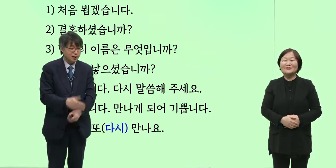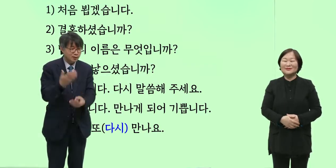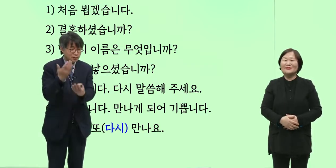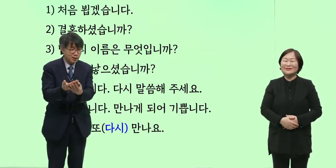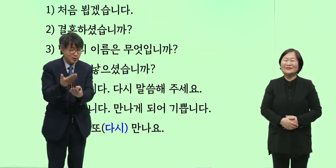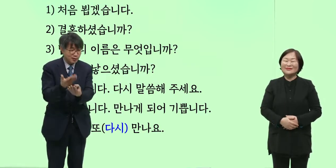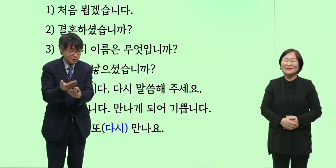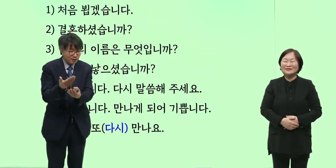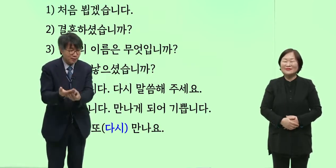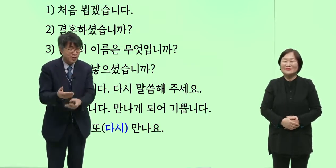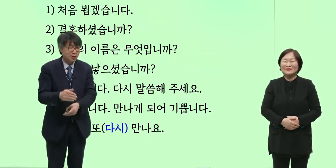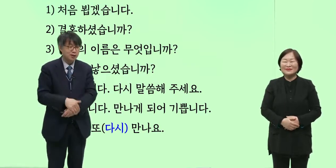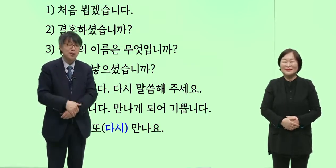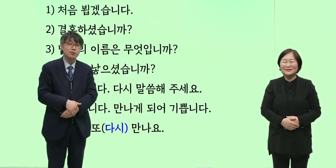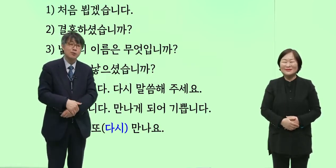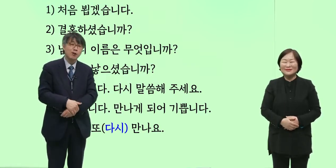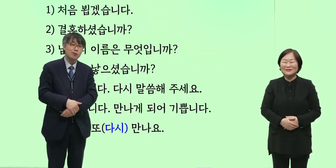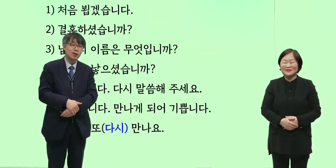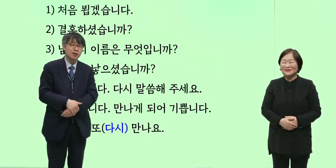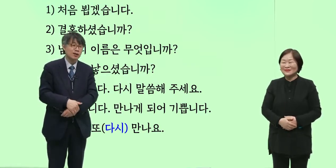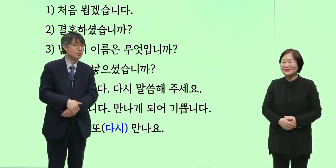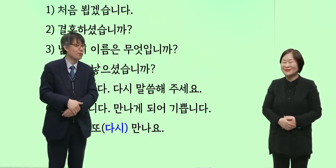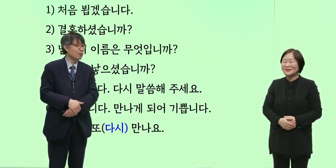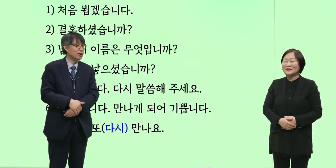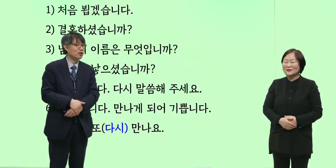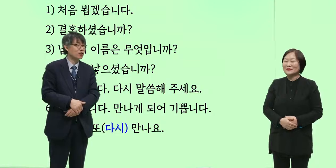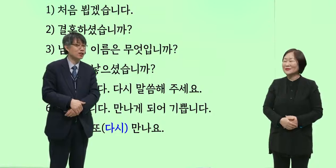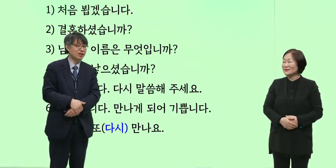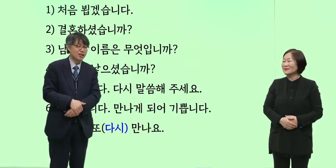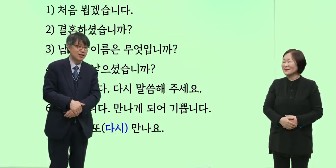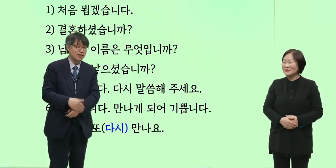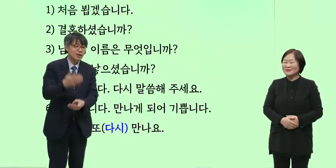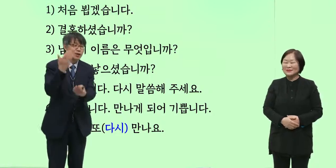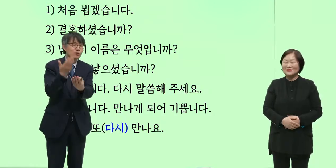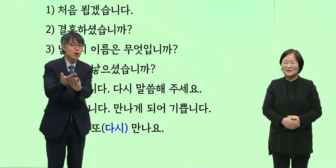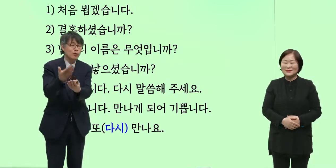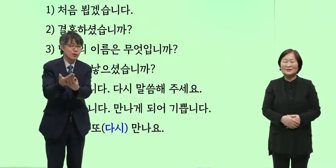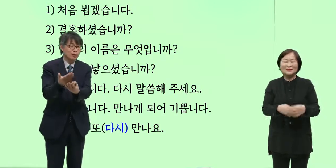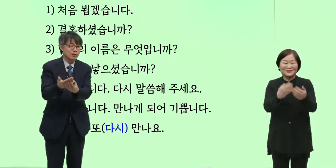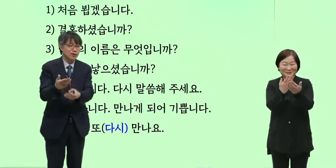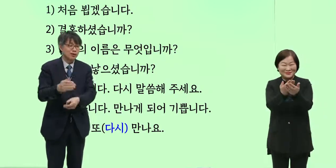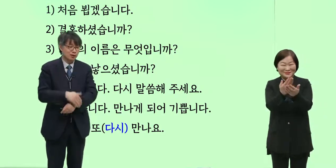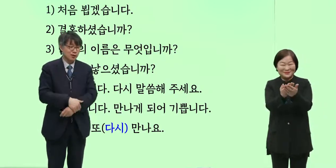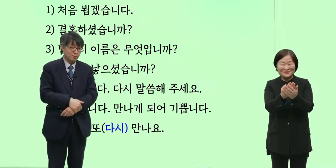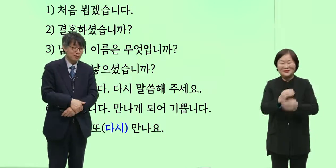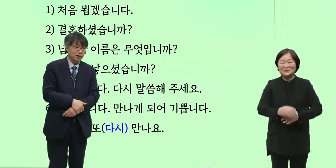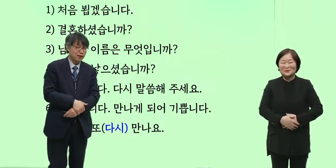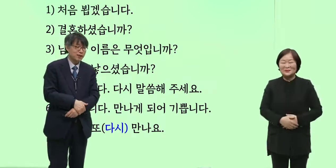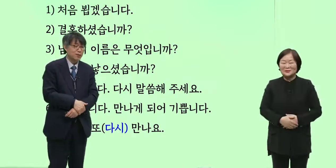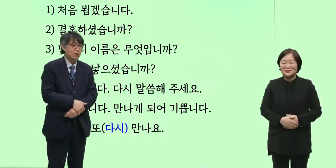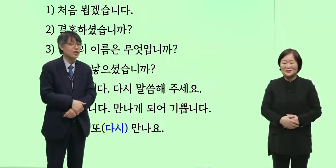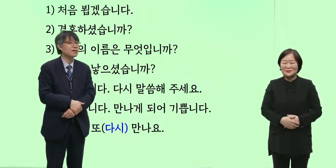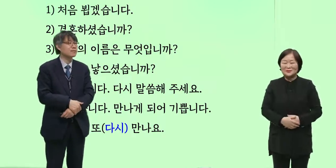해서 이렇게 했던 기억이, 지금은 100원만 아니지 뭐 1000원 이렇게 할 텐데, 주세요 이런 겁니다. 네,